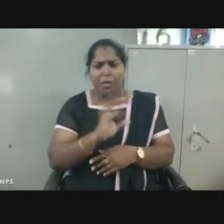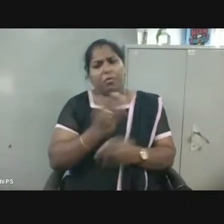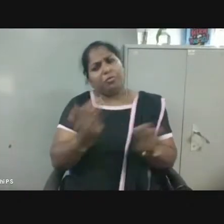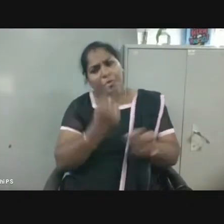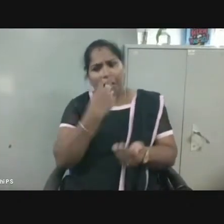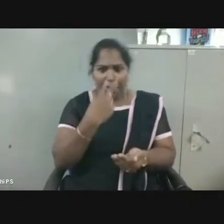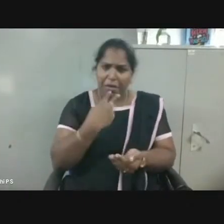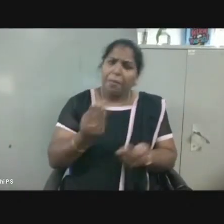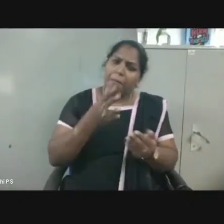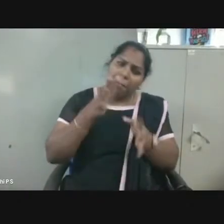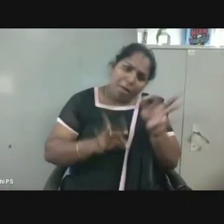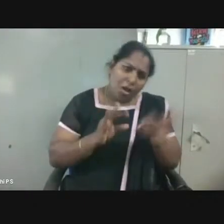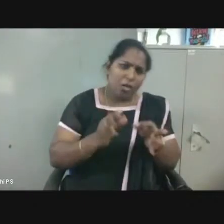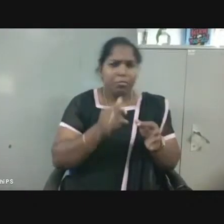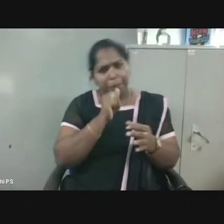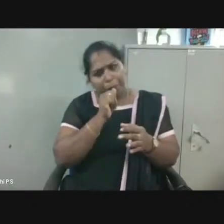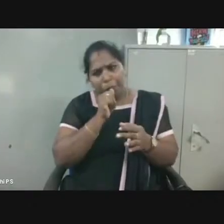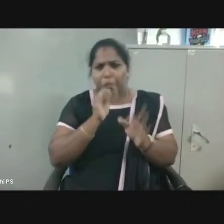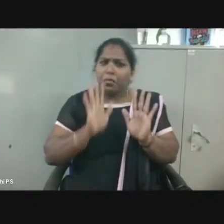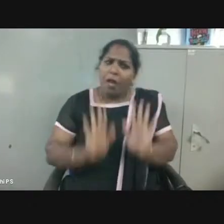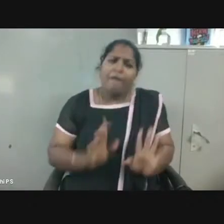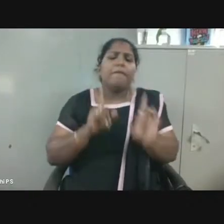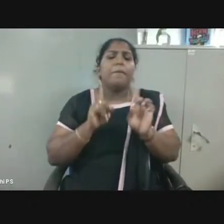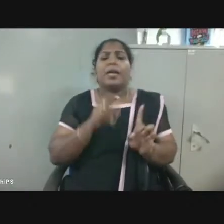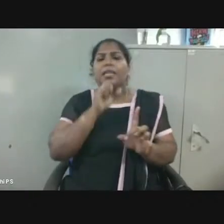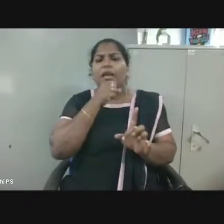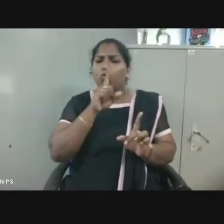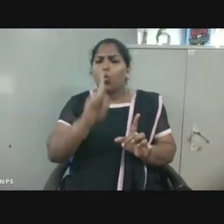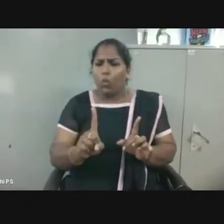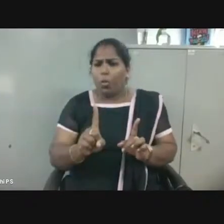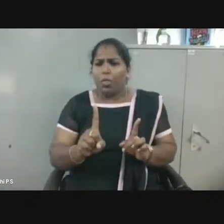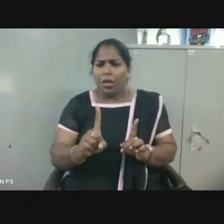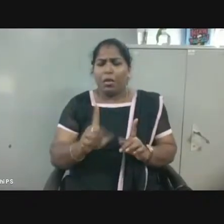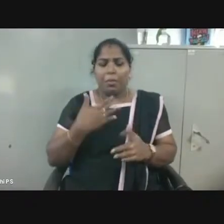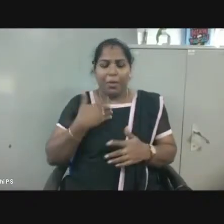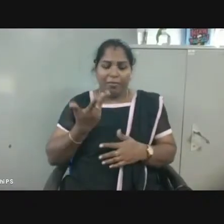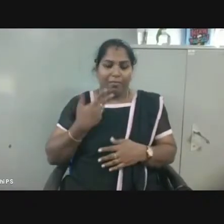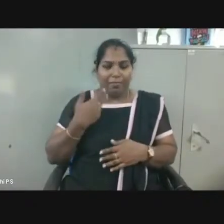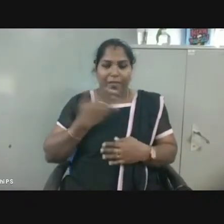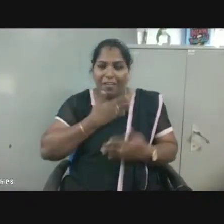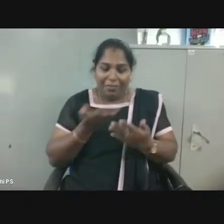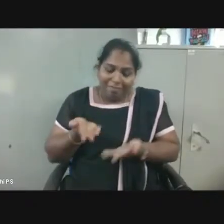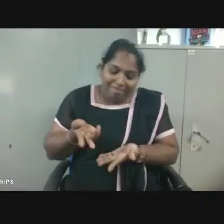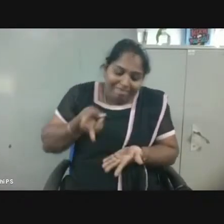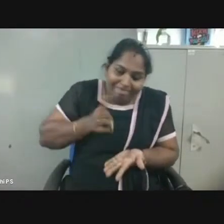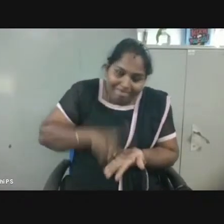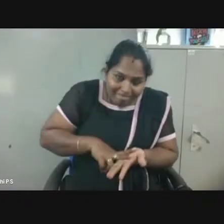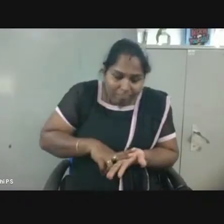പാല് കുടിക്കുന്നുണ്ടാവും, എല്ലാം നോർമലായിരിക്കും. പക്ഷെ ഒരു വയസ്സൊക്കെ അടുക്കാറാകുമ്പോൾ നമ്മൾ കമിഴ്ന്ന് വീഴുന്നില്ല, അല്ലെങ്കിൽ